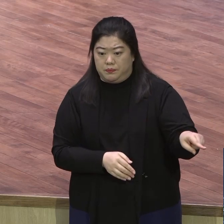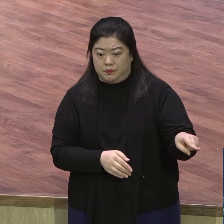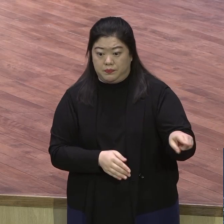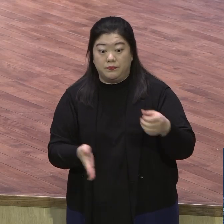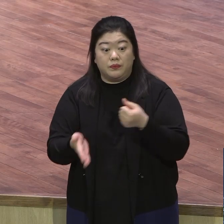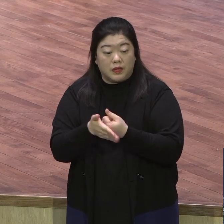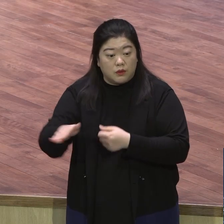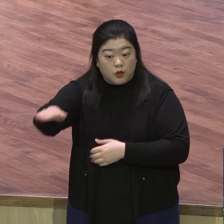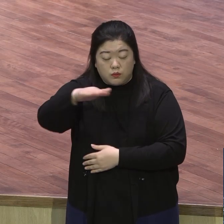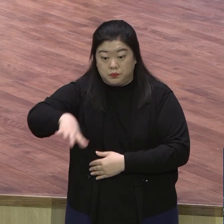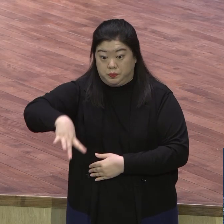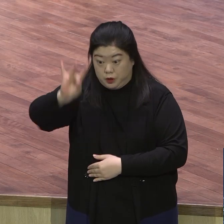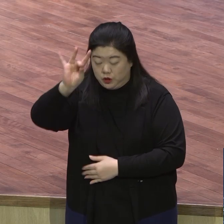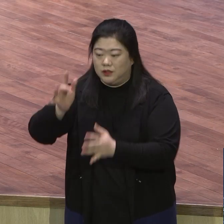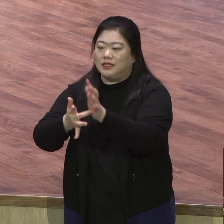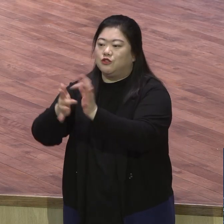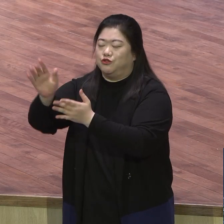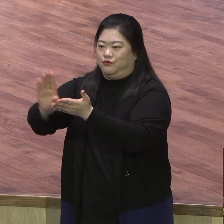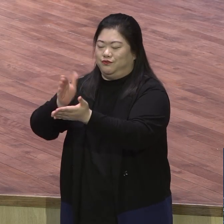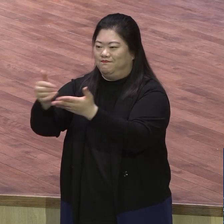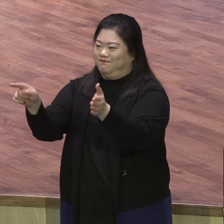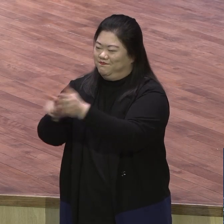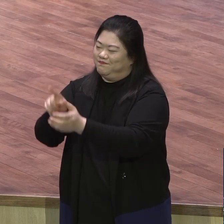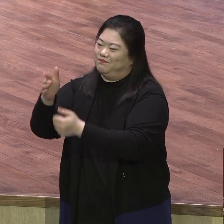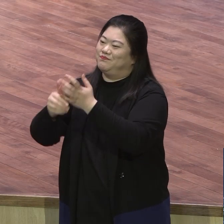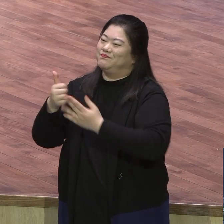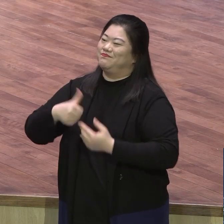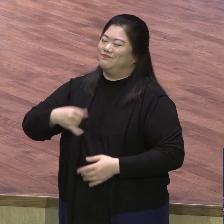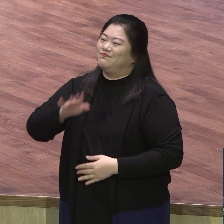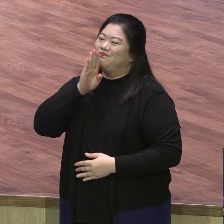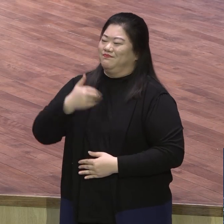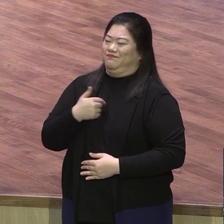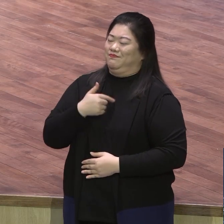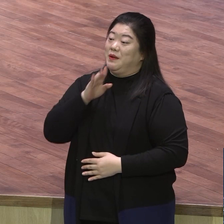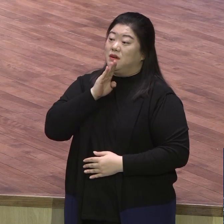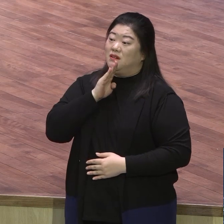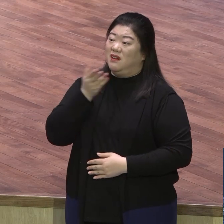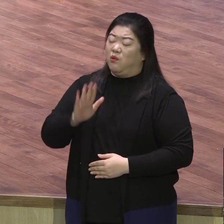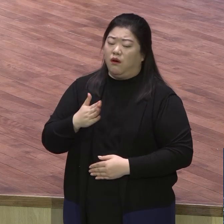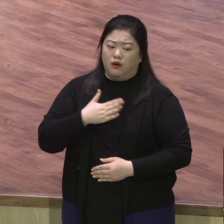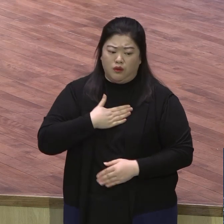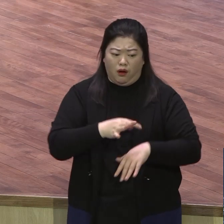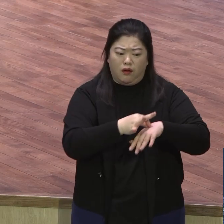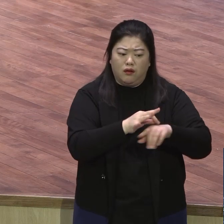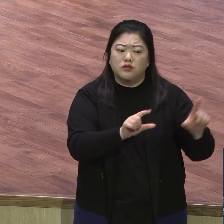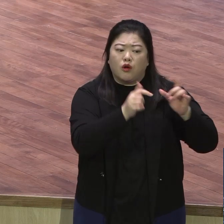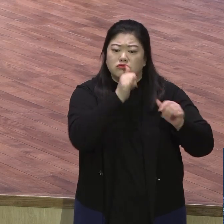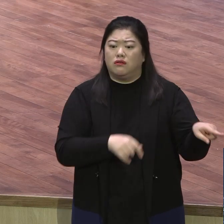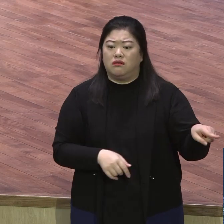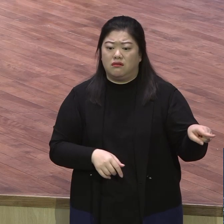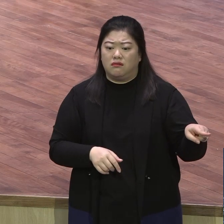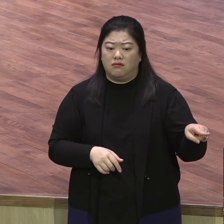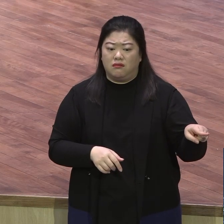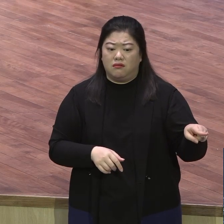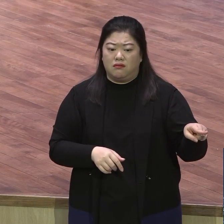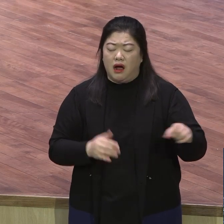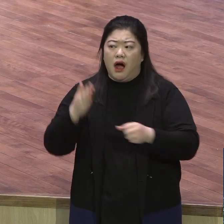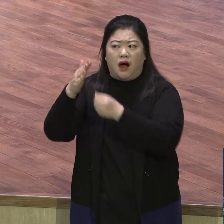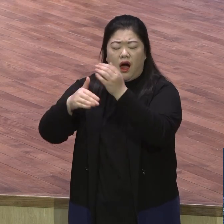믿고 하나님의 자녀가 되었지만은 육신의 옷을 입고 있잖아요. 육신의 옷을 입고 있는